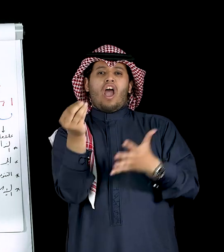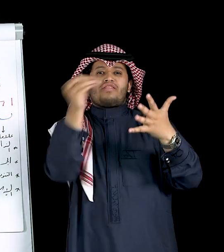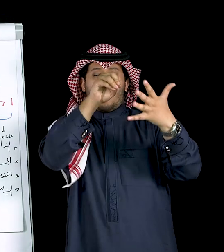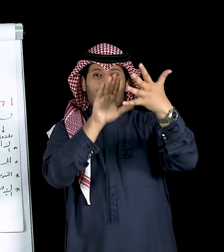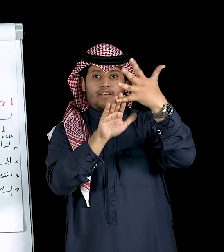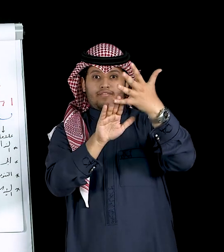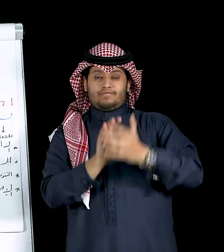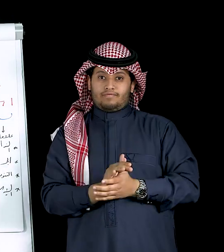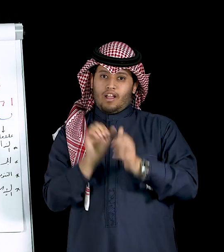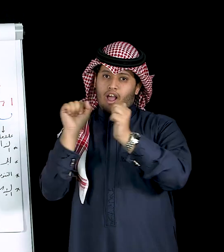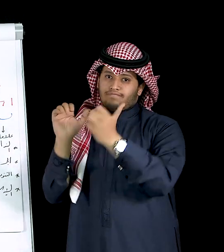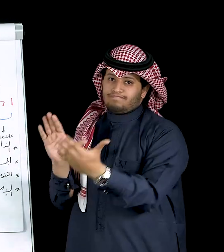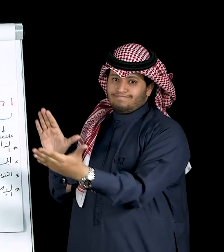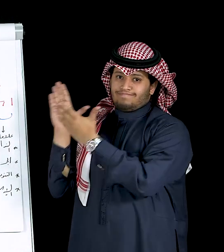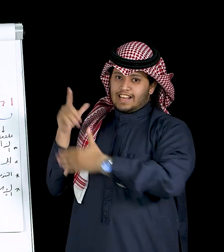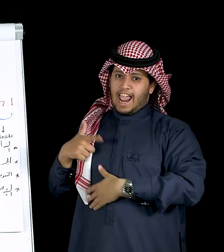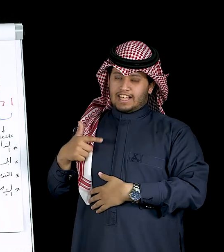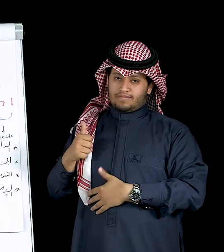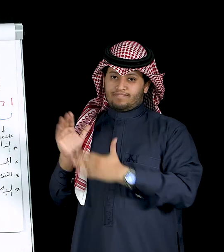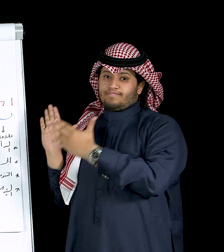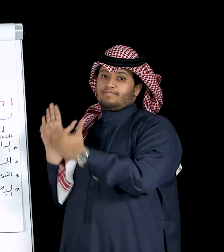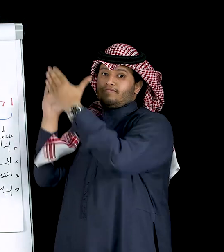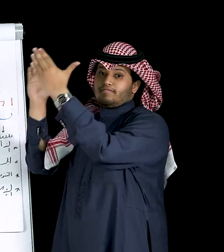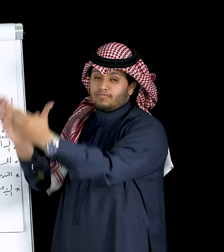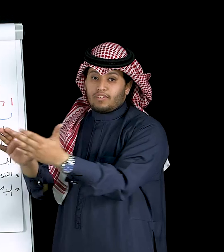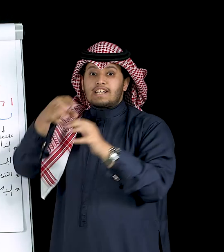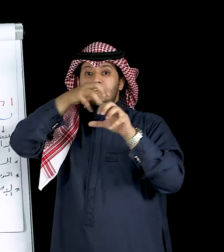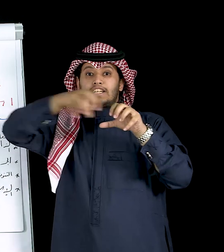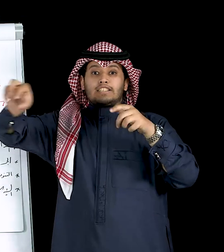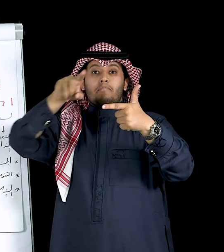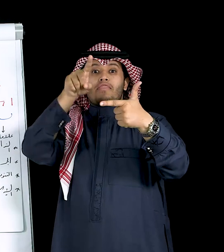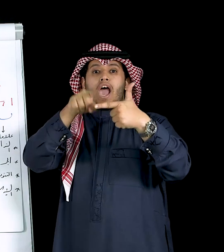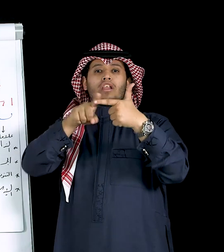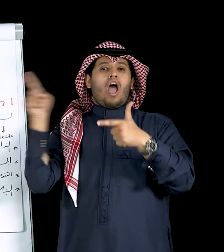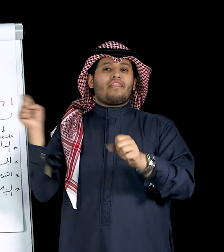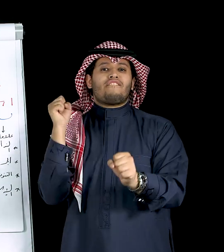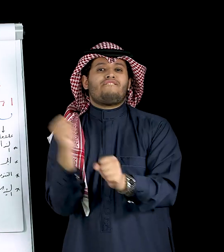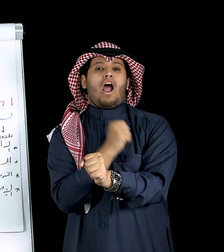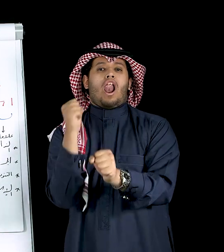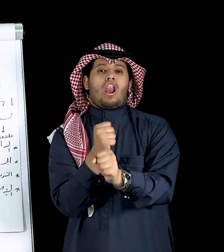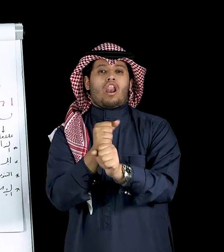القسم الثاني من أقسام الكلمة الأفعال،